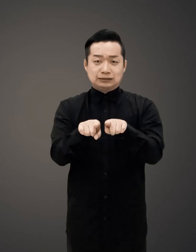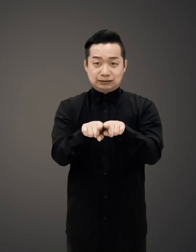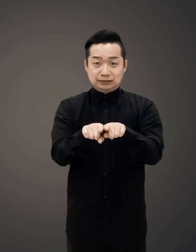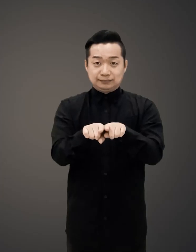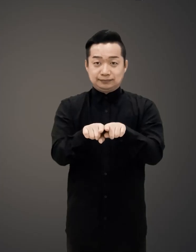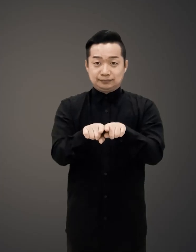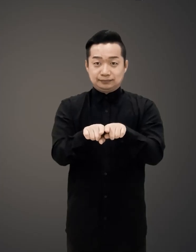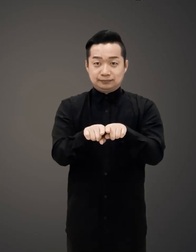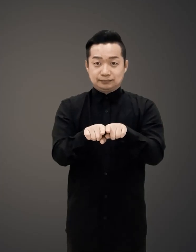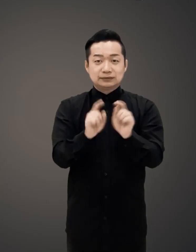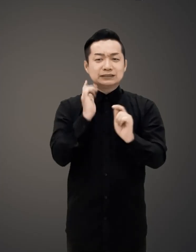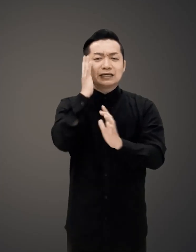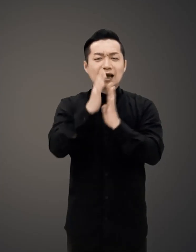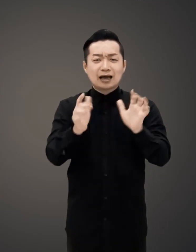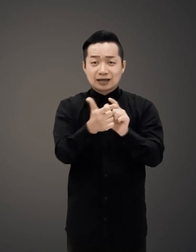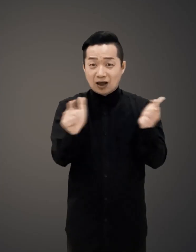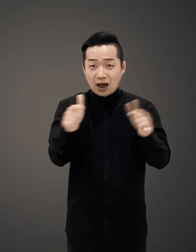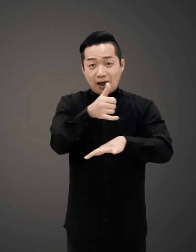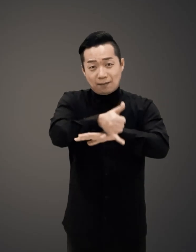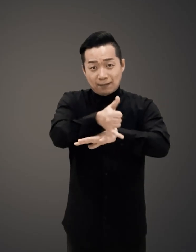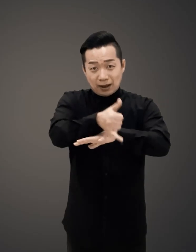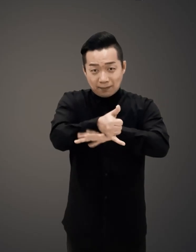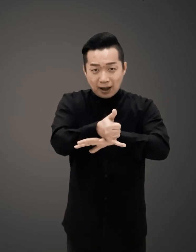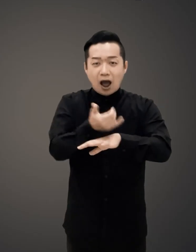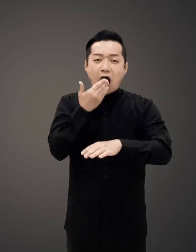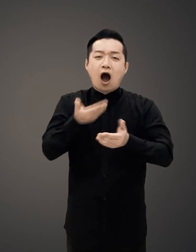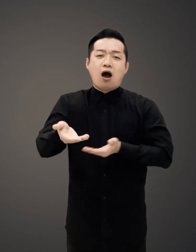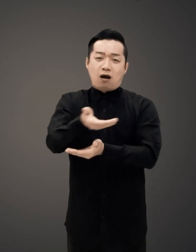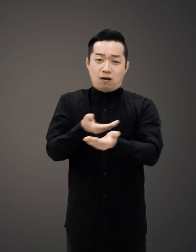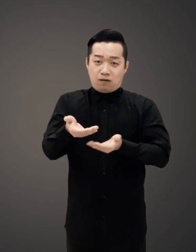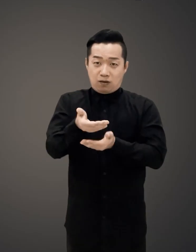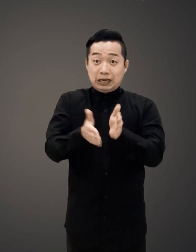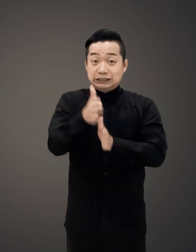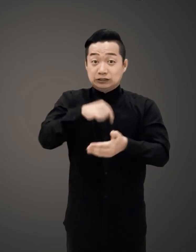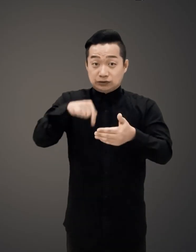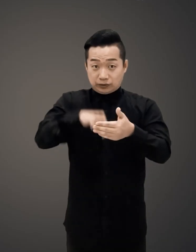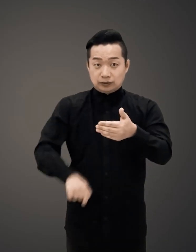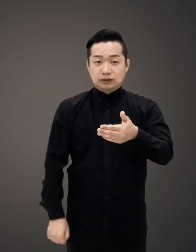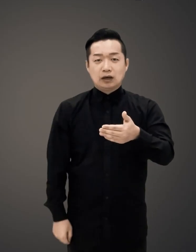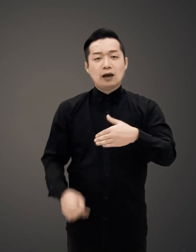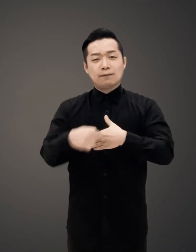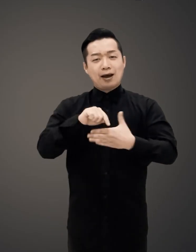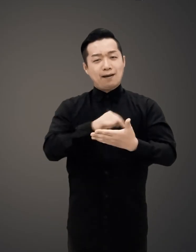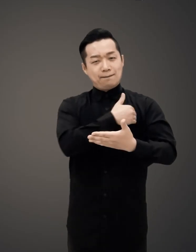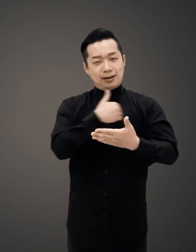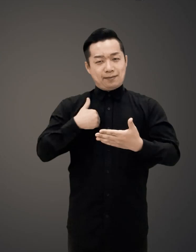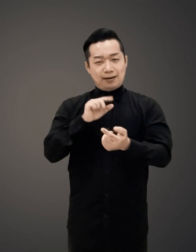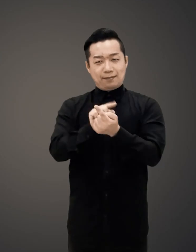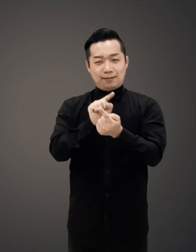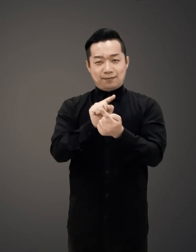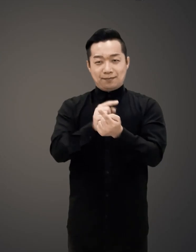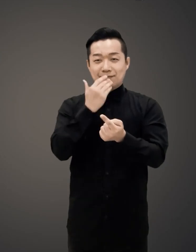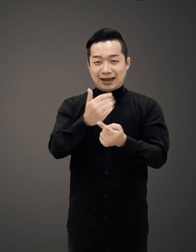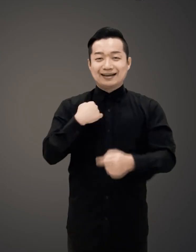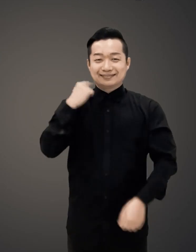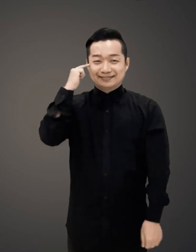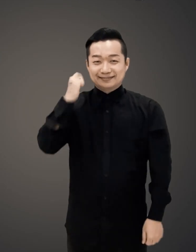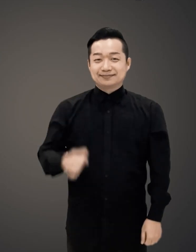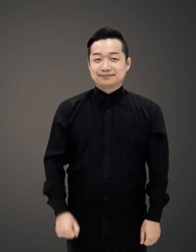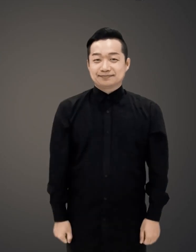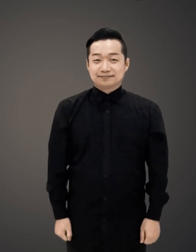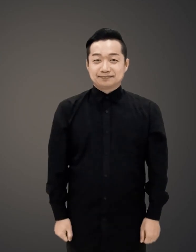같이 채소를 재배하고 그걸 또 같이 나눠 먹으면서 도시 속에서 그런 여유와 만남이 생기지 않나